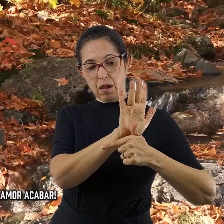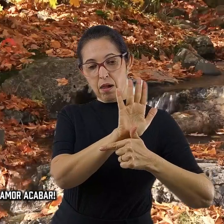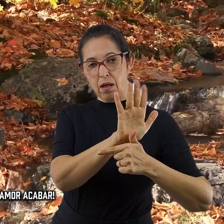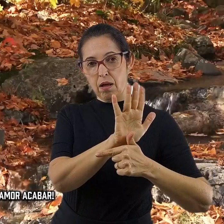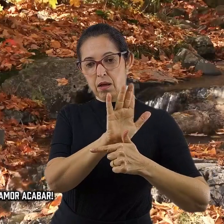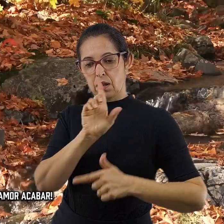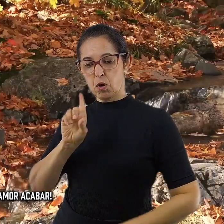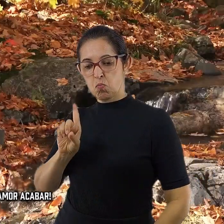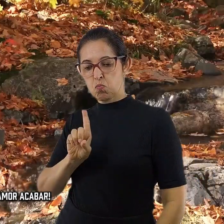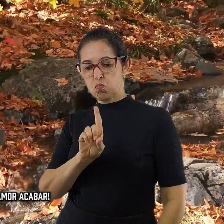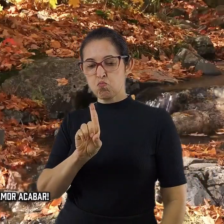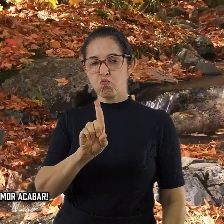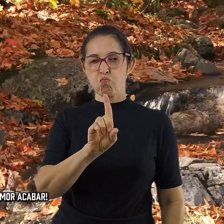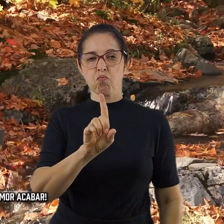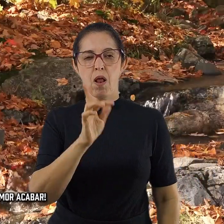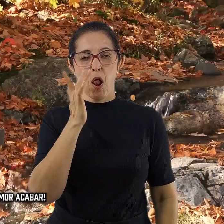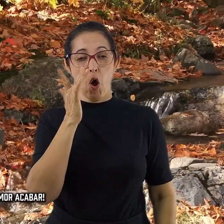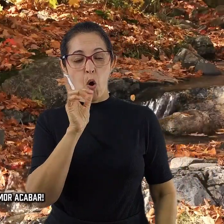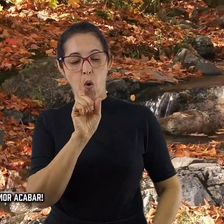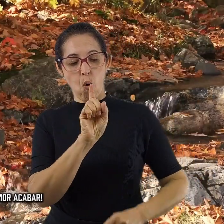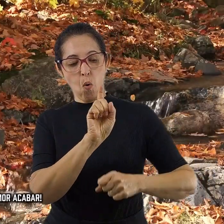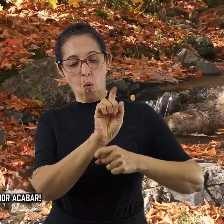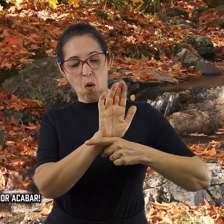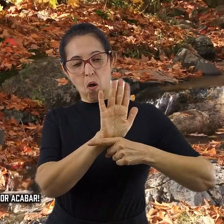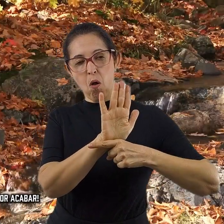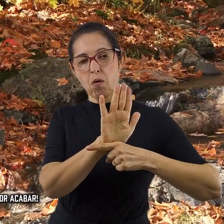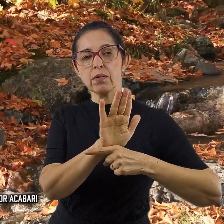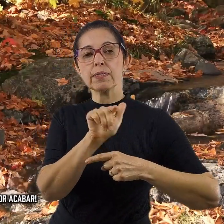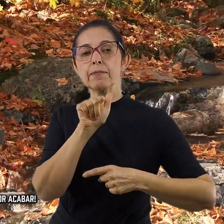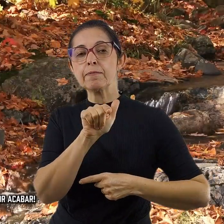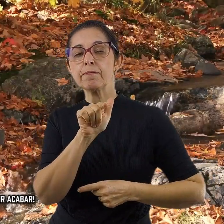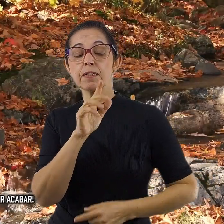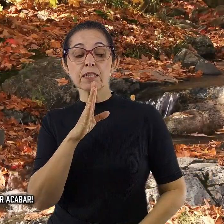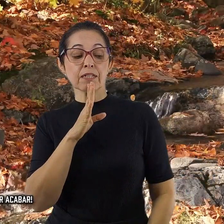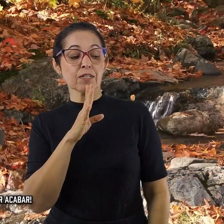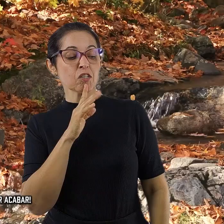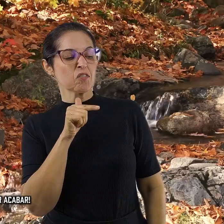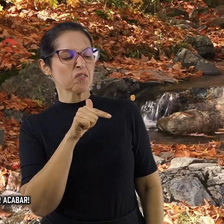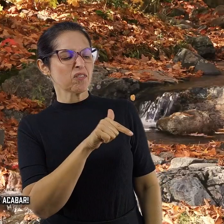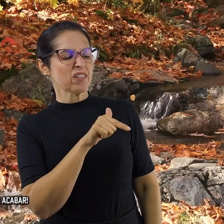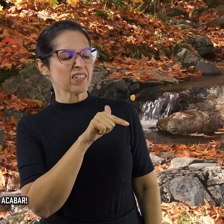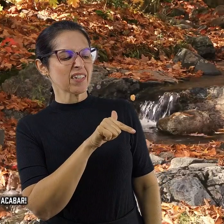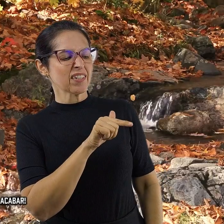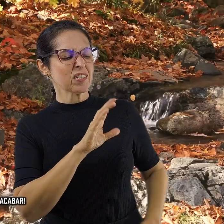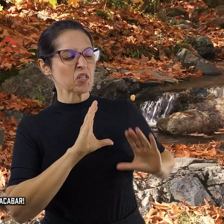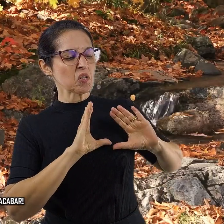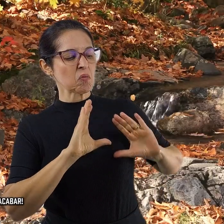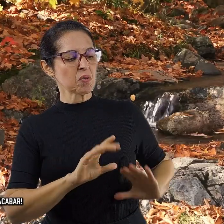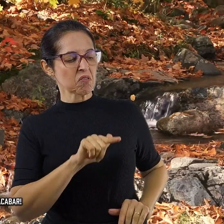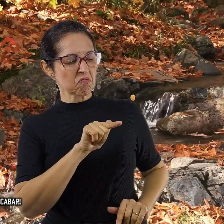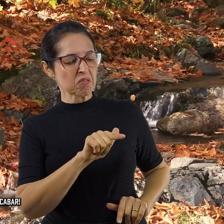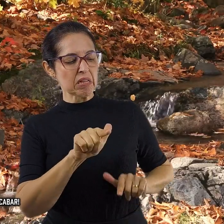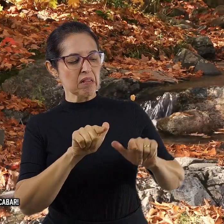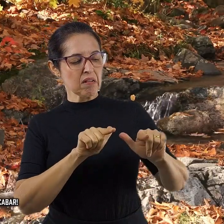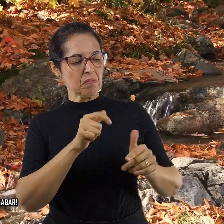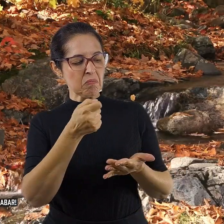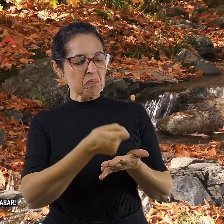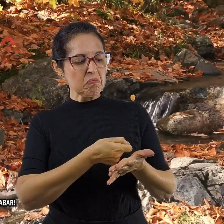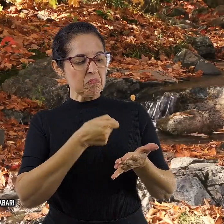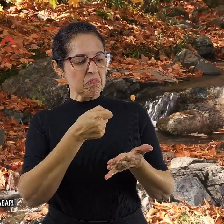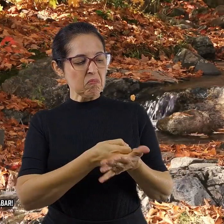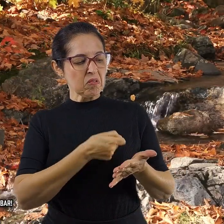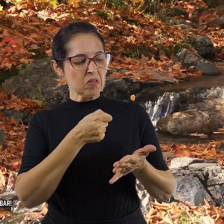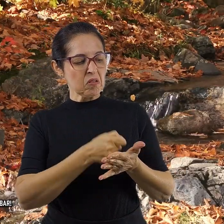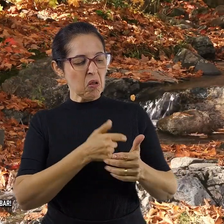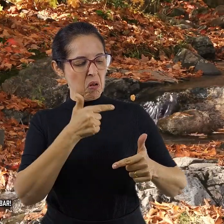7 castiçais de ouro. Conheço as tuas obras, e o teu trabalho, e a